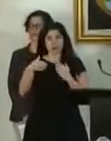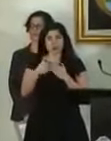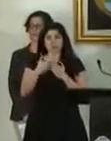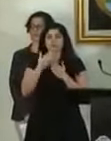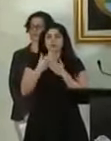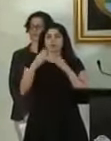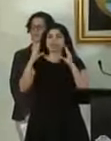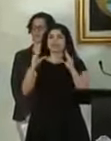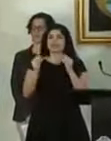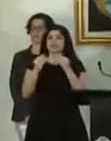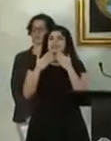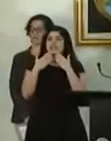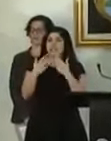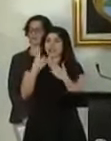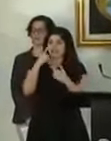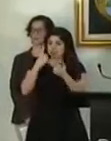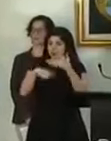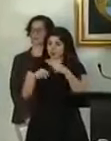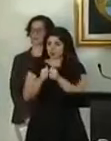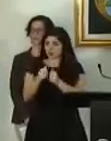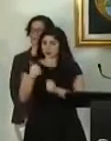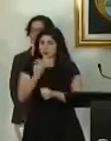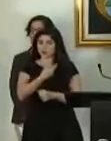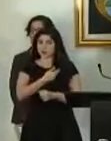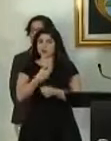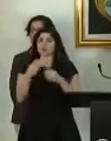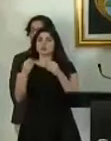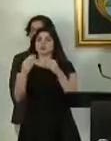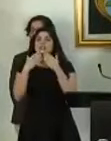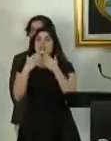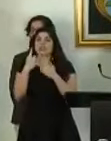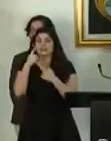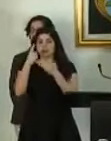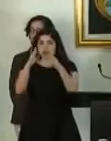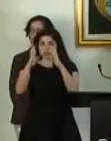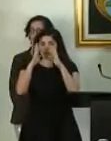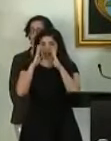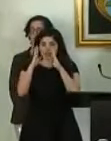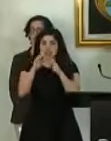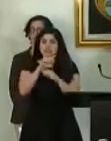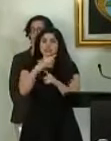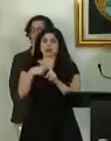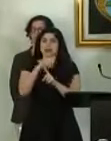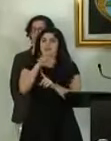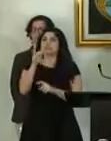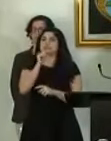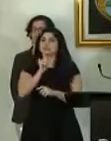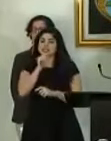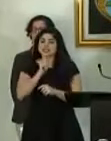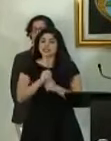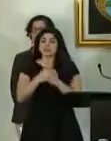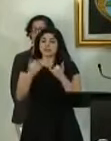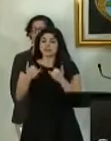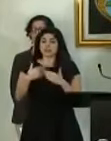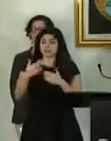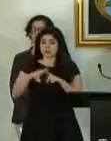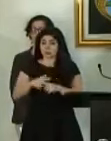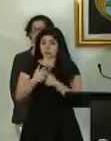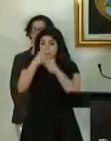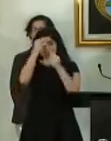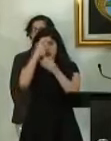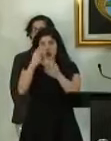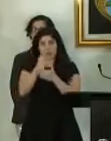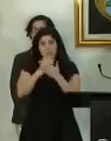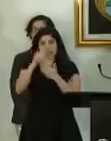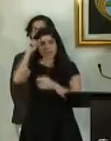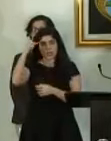va a estar dando este mensaje inicial de lo que será la salida del ministro de Educación, Edgar Mora, que fue una de las solicitudes